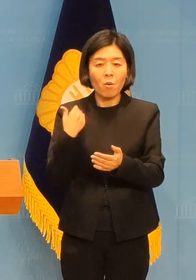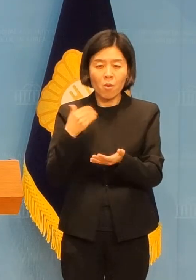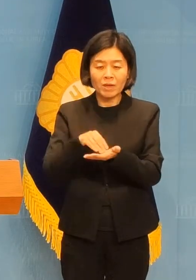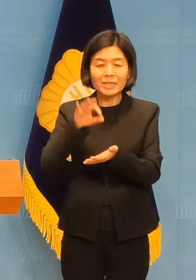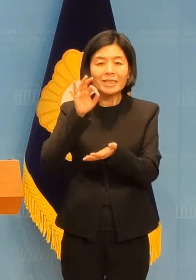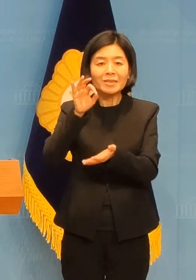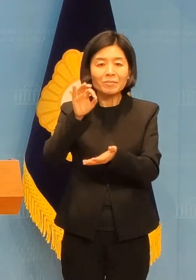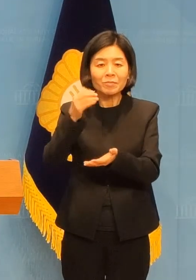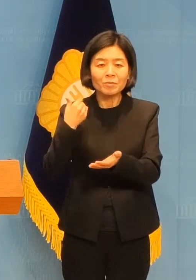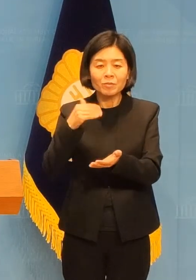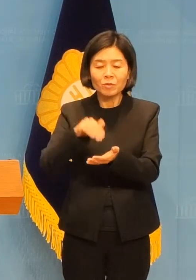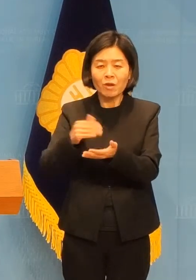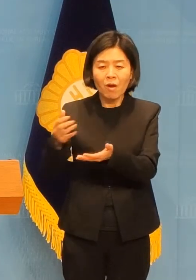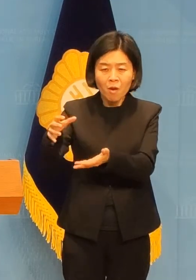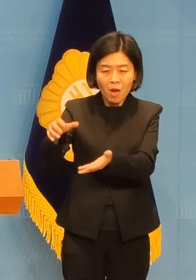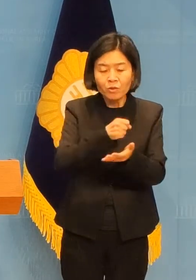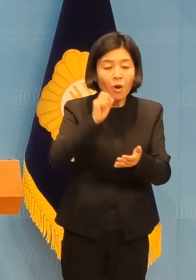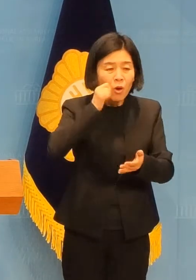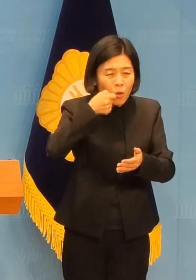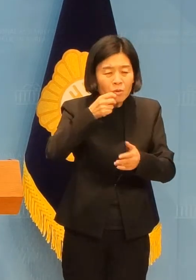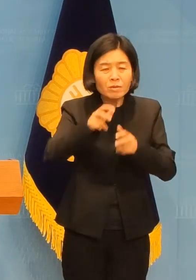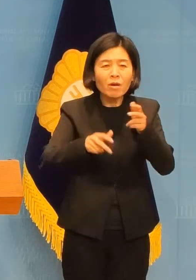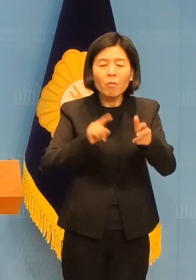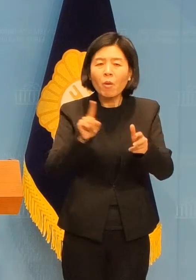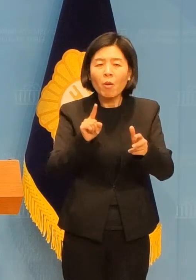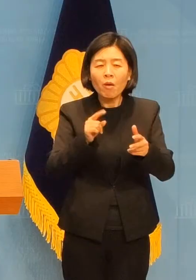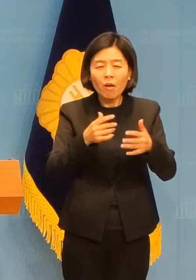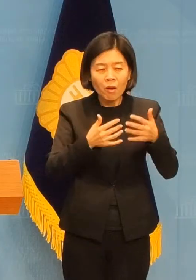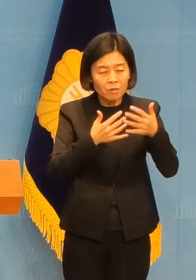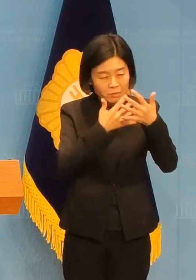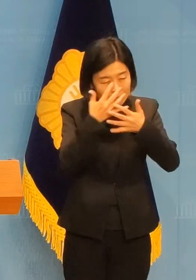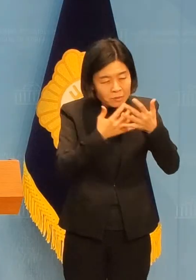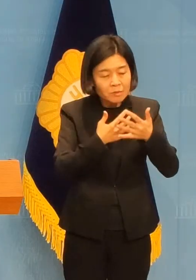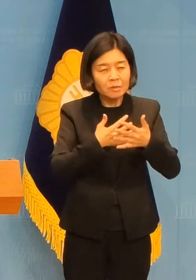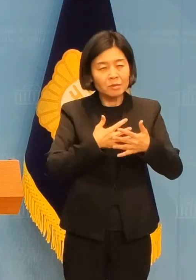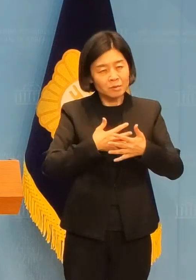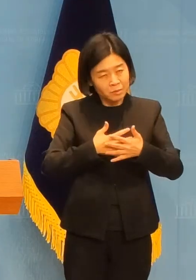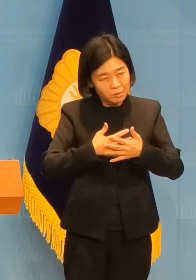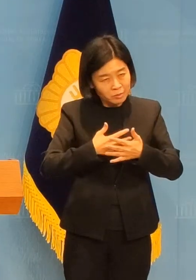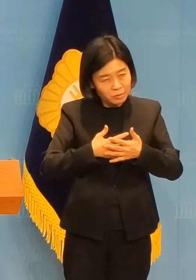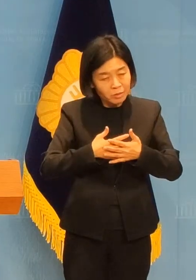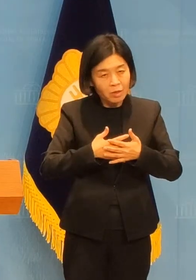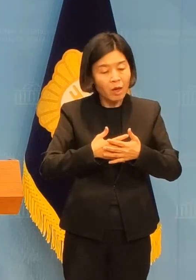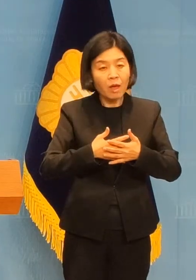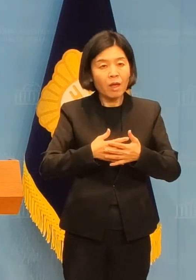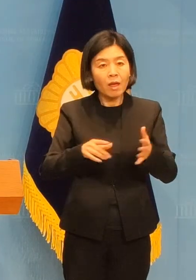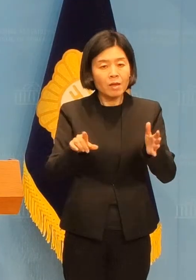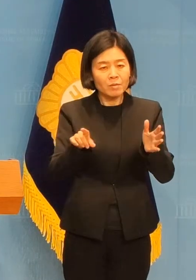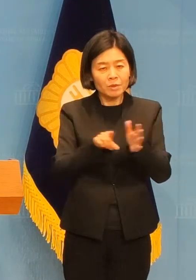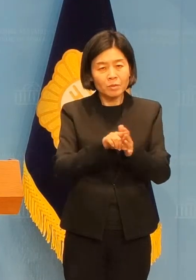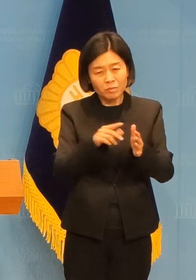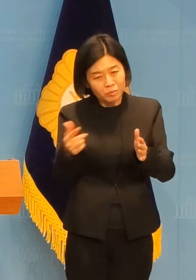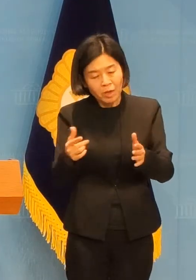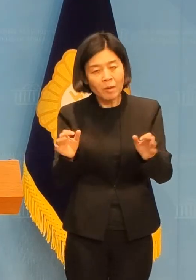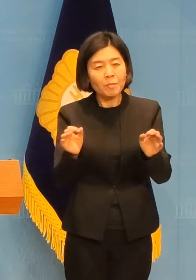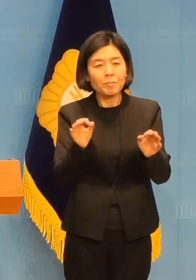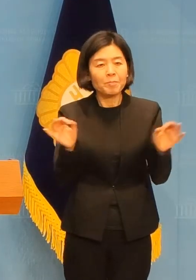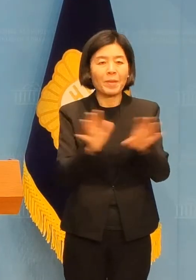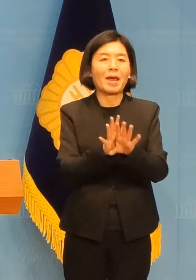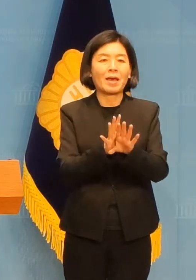어려운 사업에 대한 근거 없는 우려와 불신을 말끔히 해소했습니다.